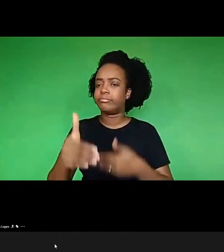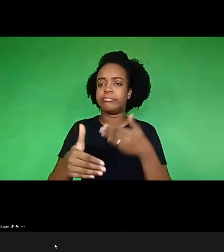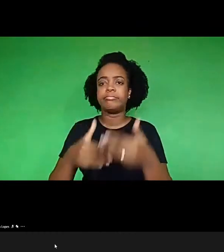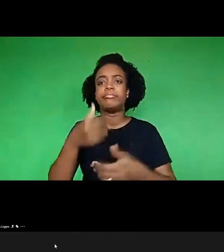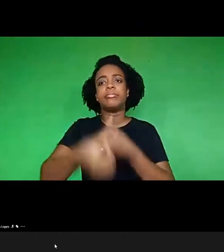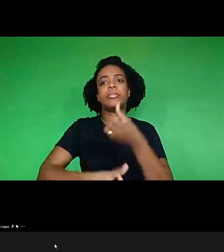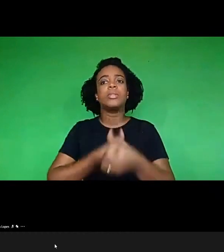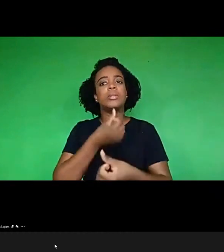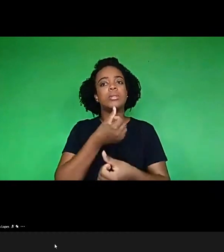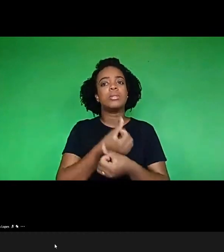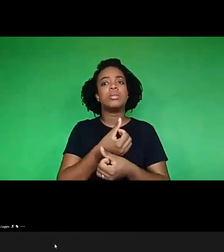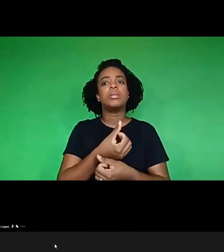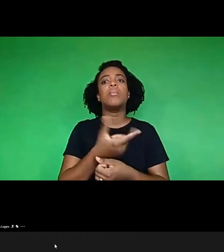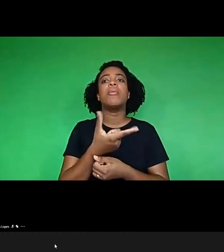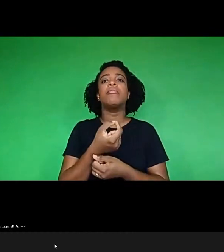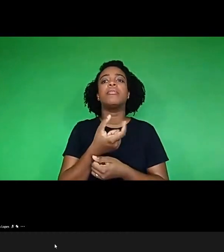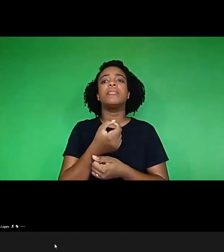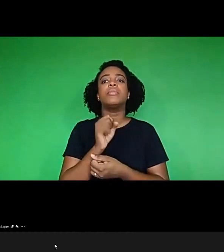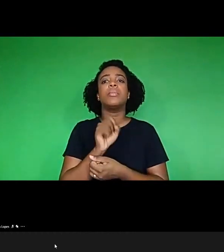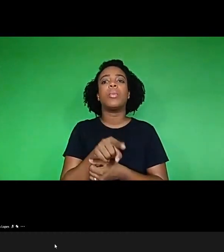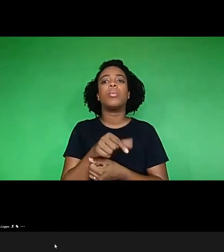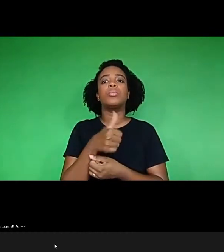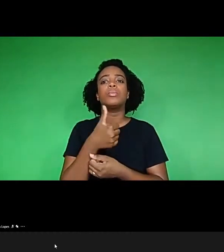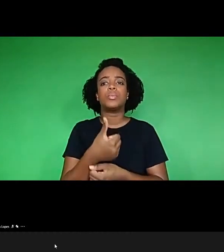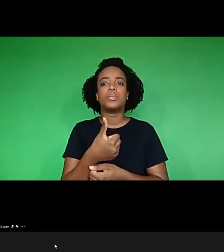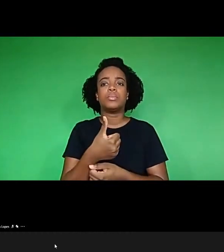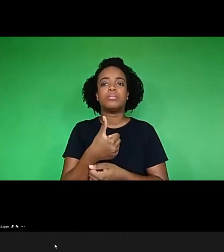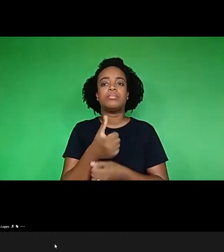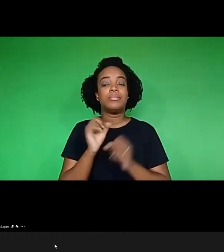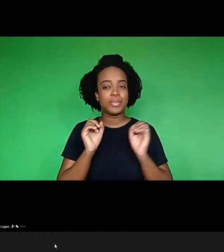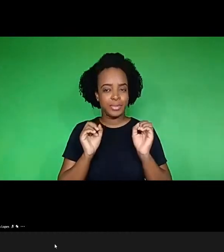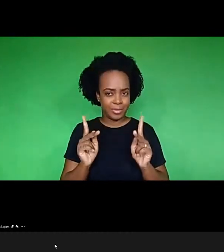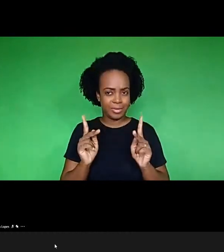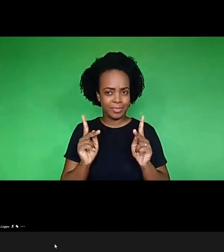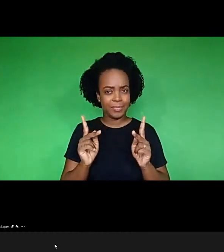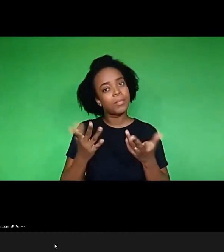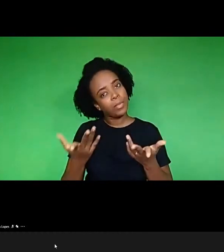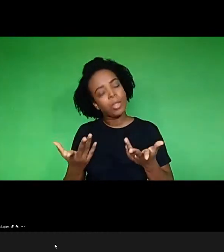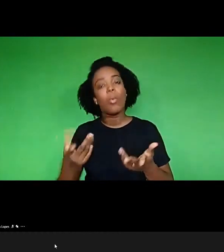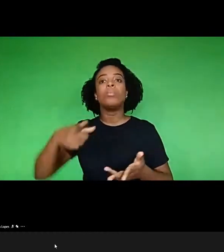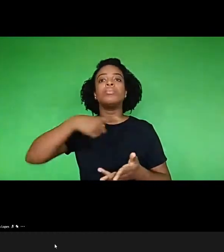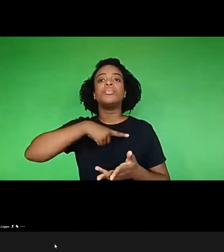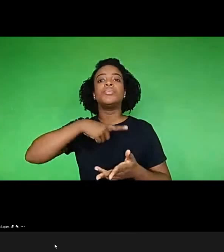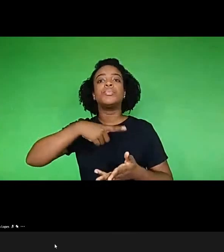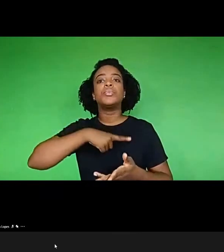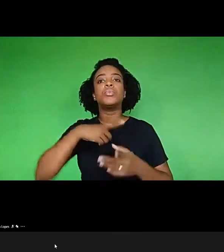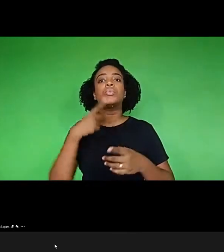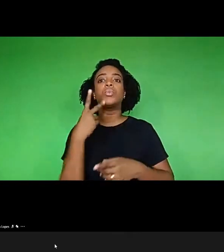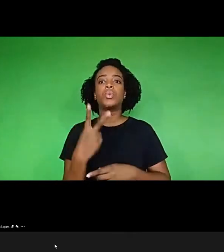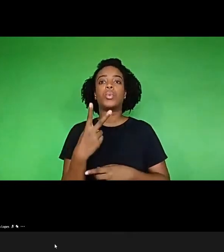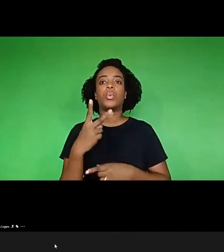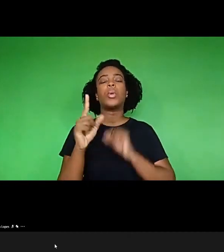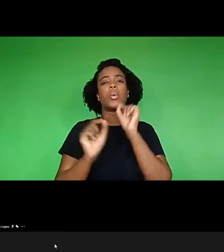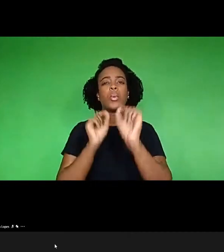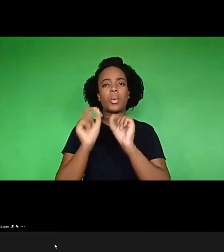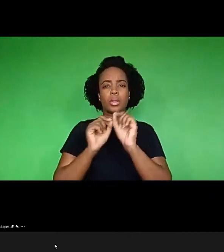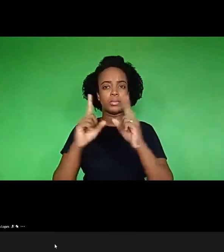2020.1, ok? Então, a gente vai dividir em 2 momentos, atividades síncronas e